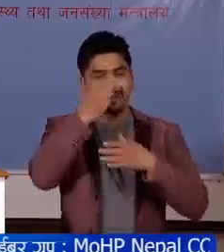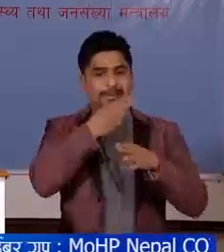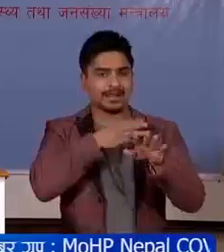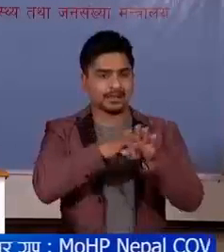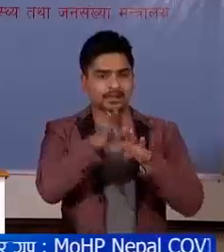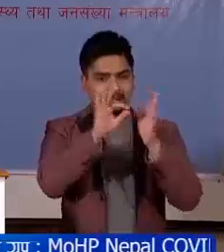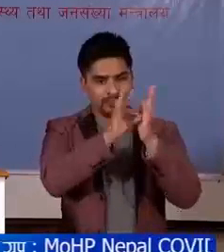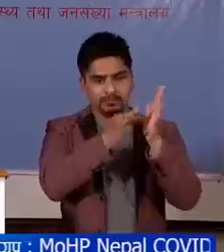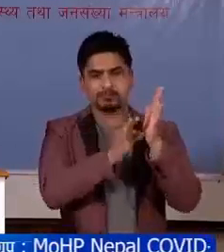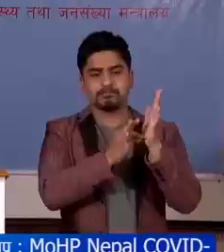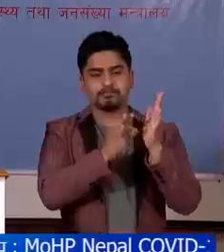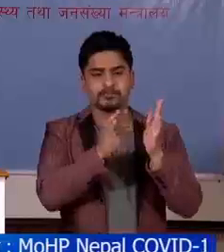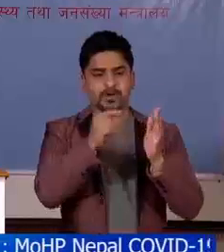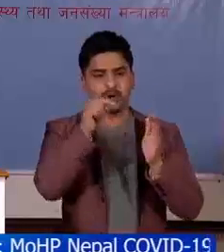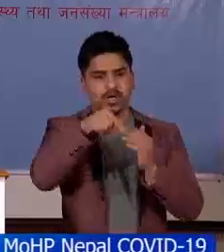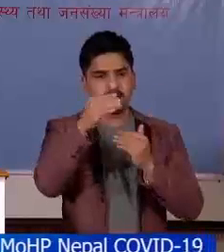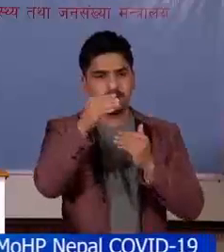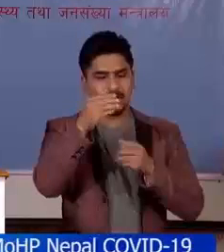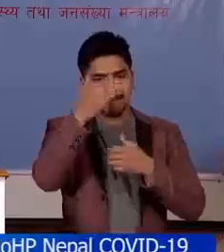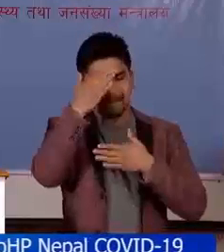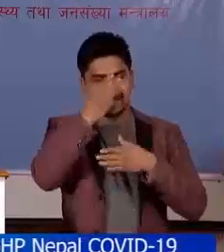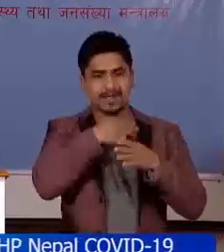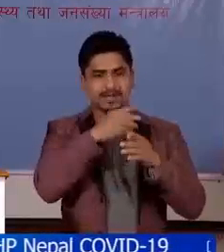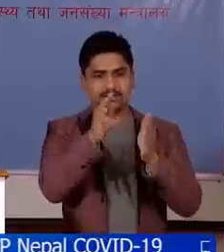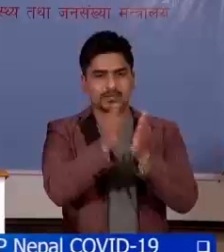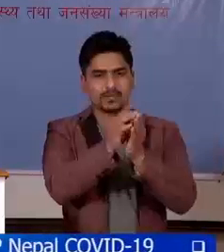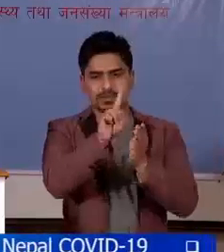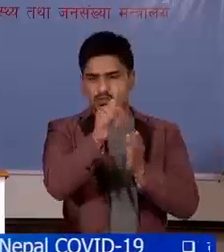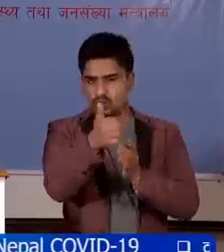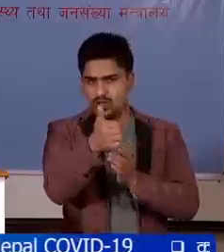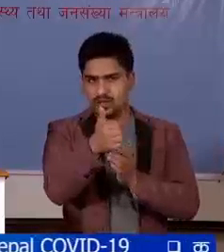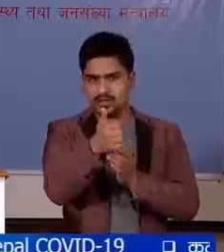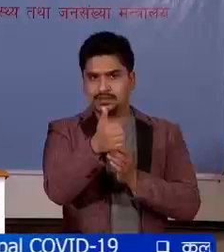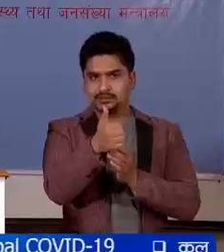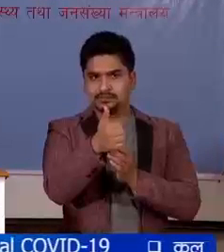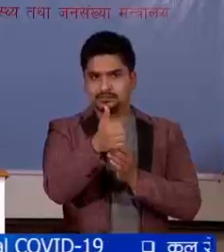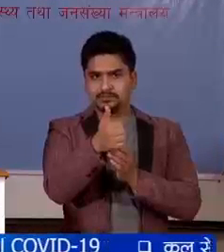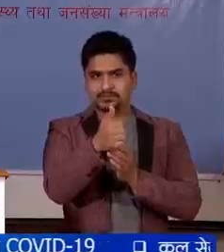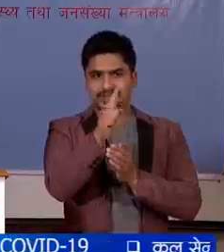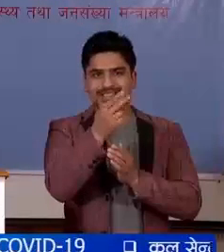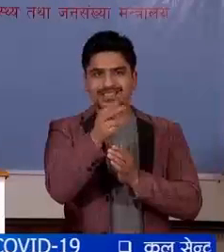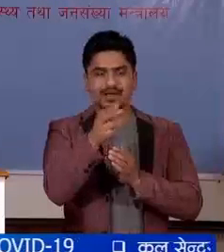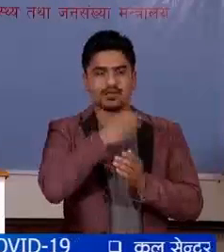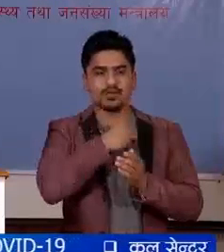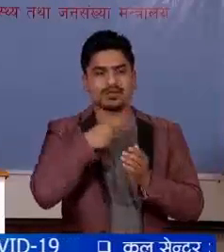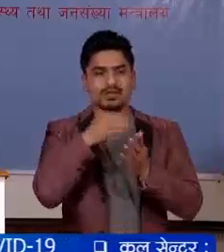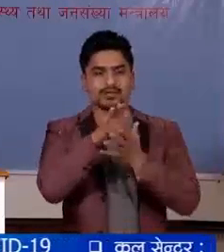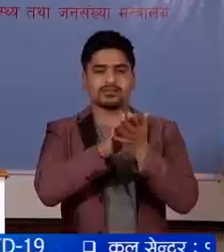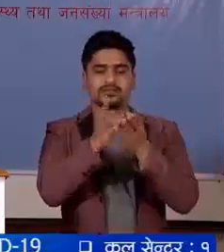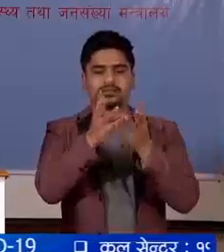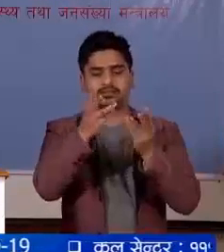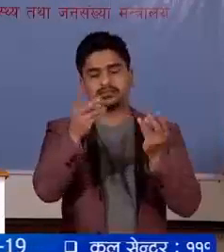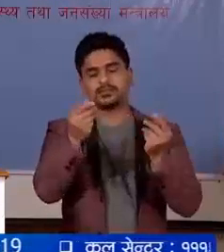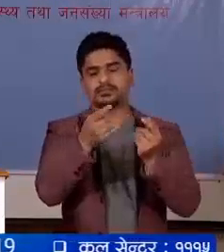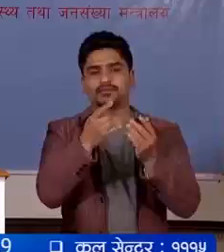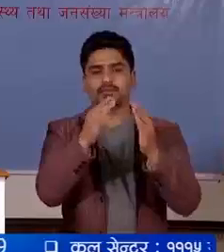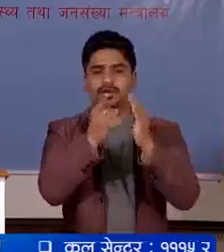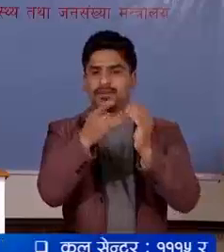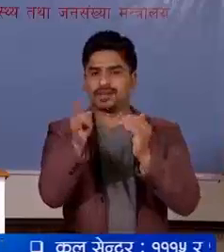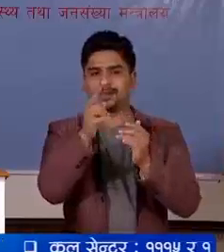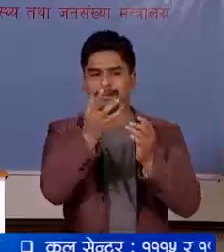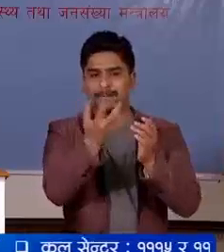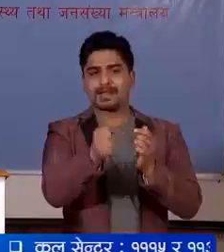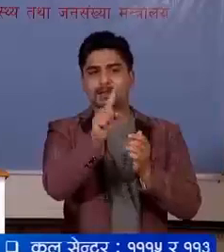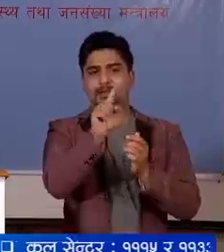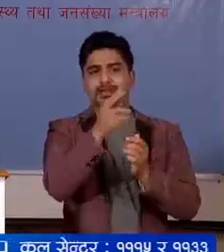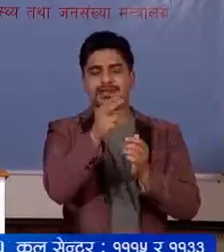प्रेक्तिहरको विवरंदिना चाहांचु आल संक्रमित को संख्या सोर नहीं हो एक जणा उपचार पचिगर फरकेर को बाहेक पंद्र